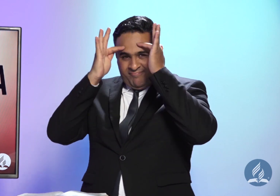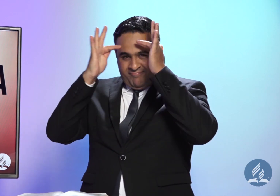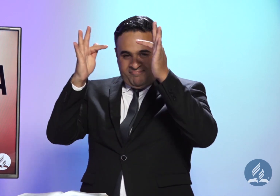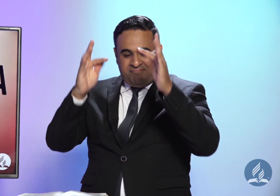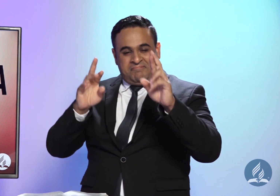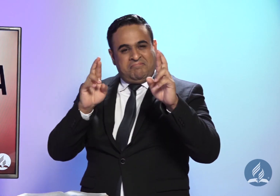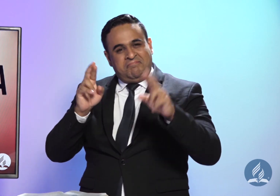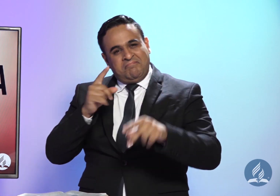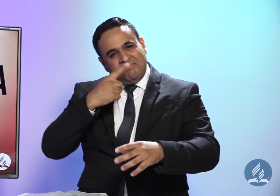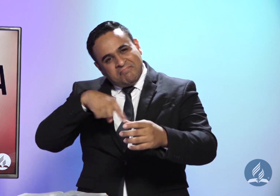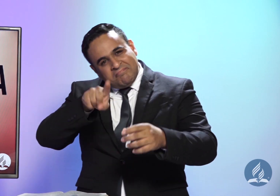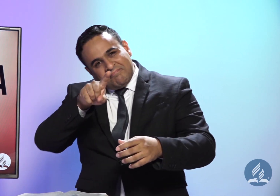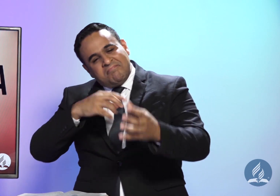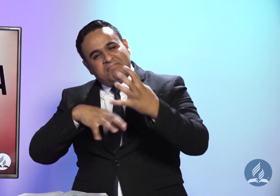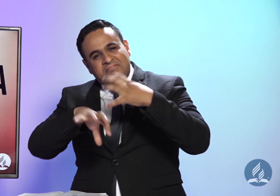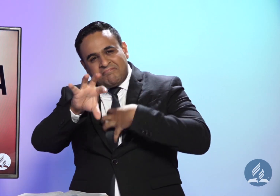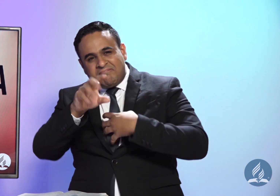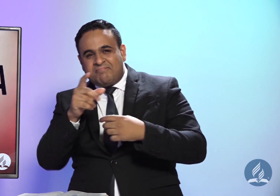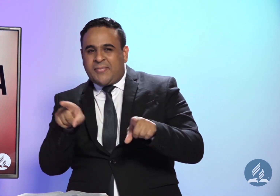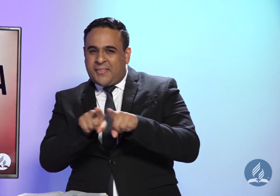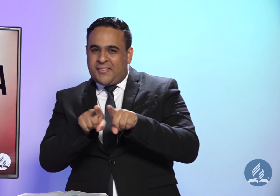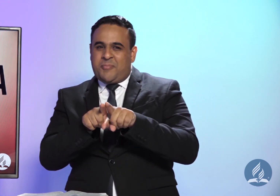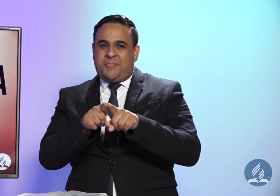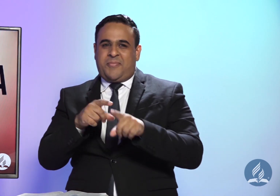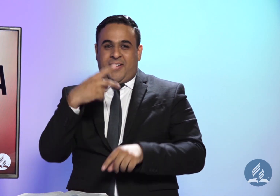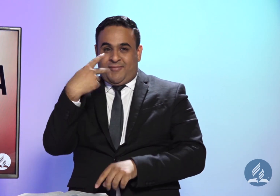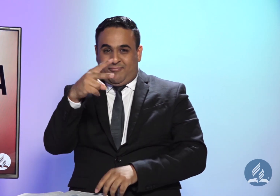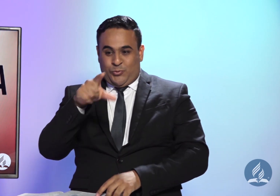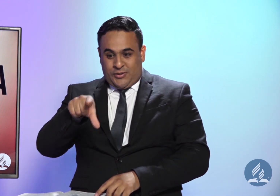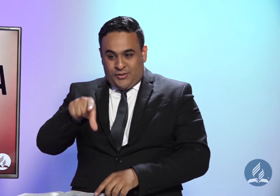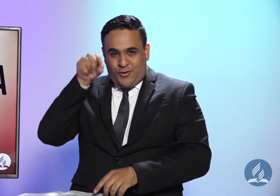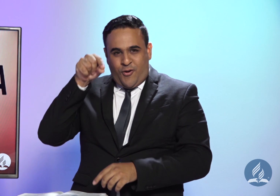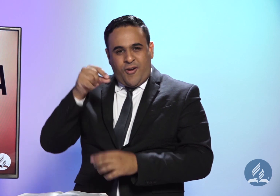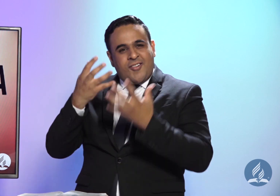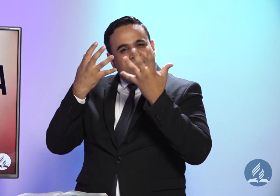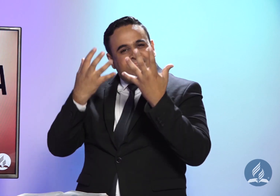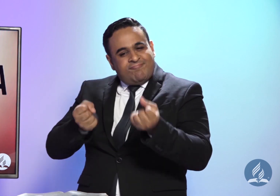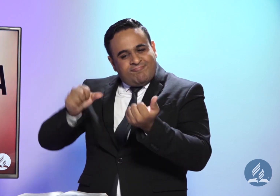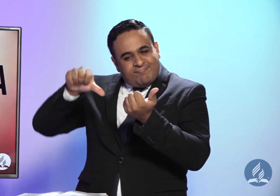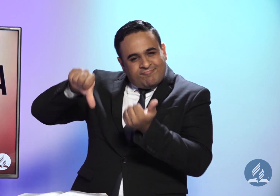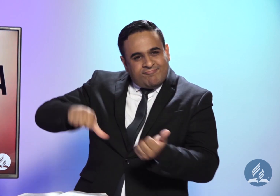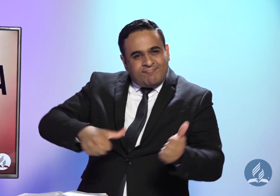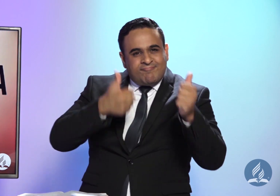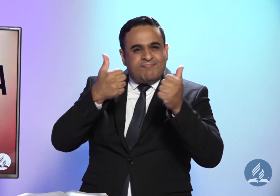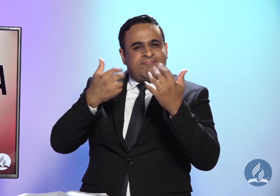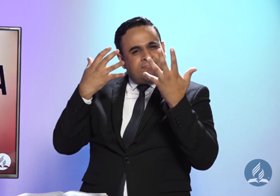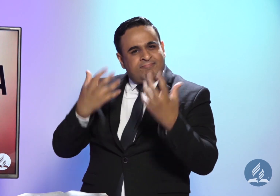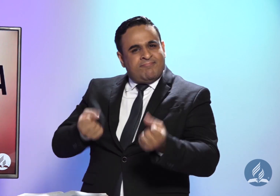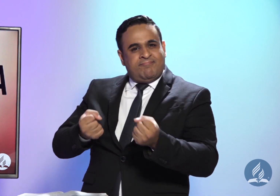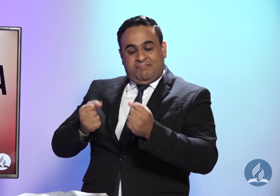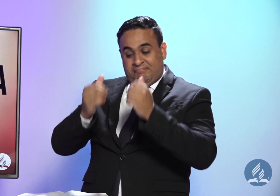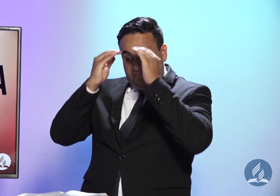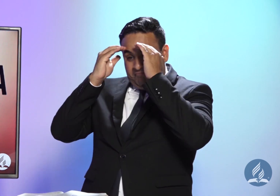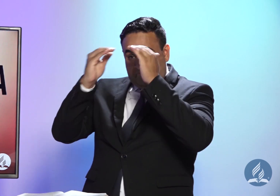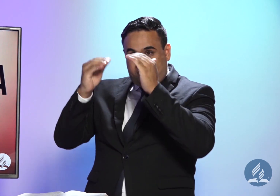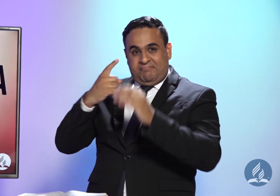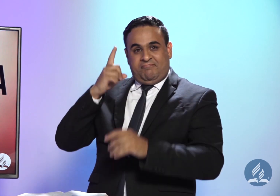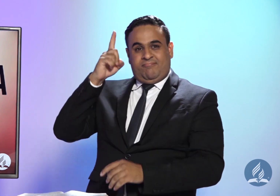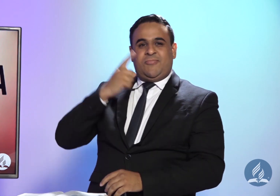neste caminho, estou firme seguindo este caminho. E eu quero que você sinta a alegria que eu sinto. Eu quero que você passe pela experiência